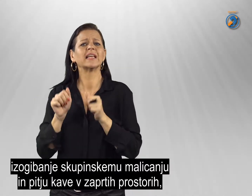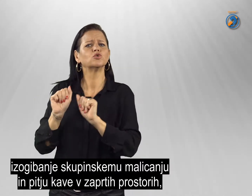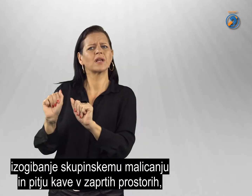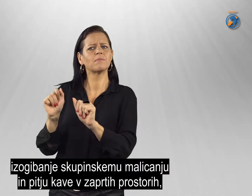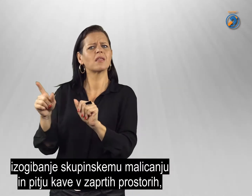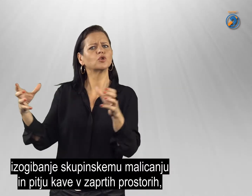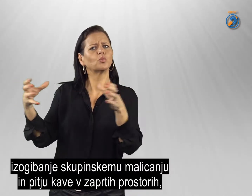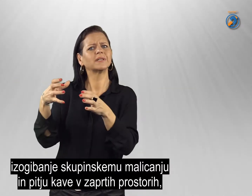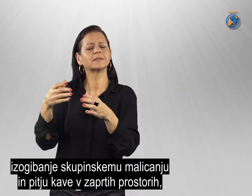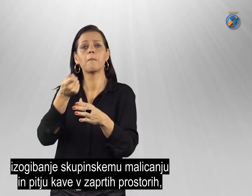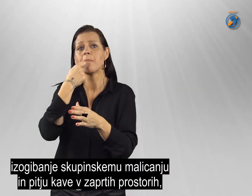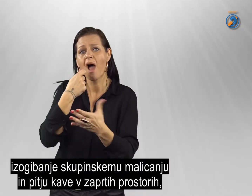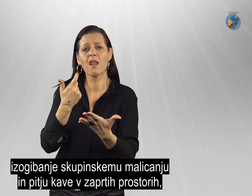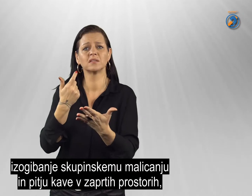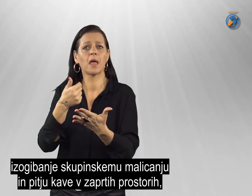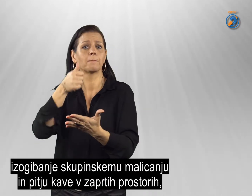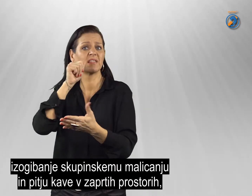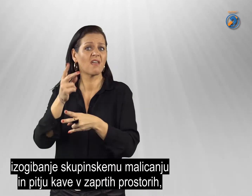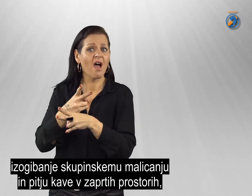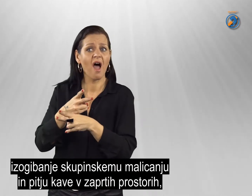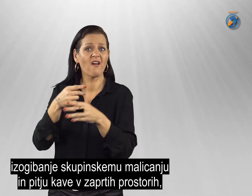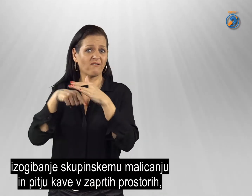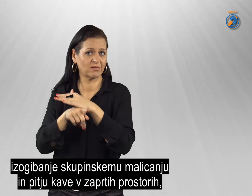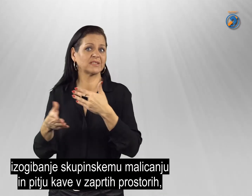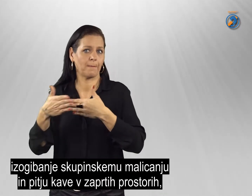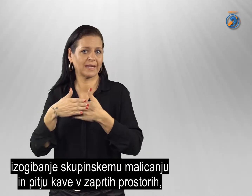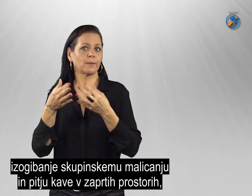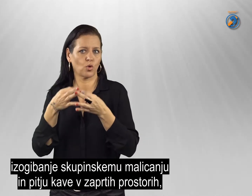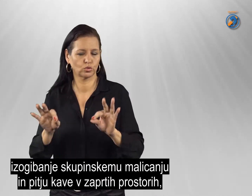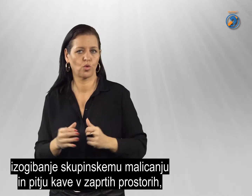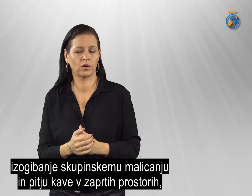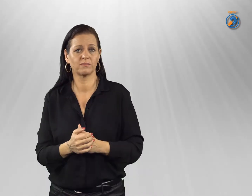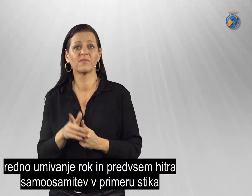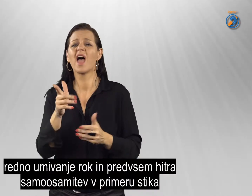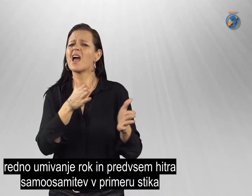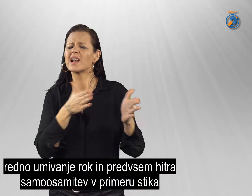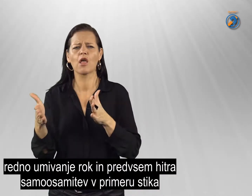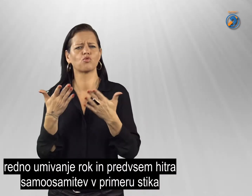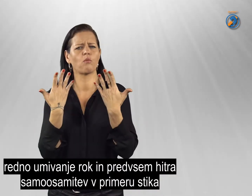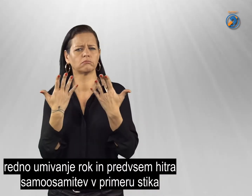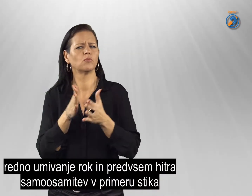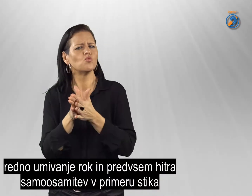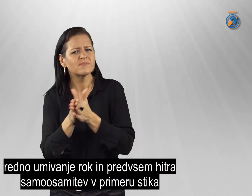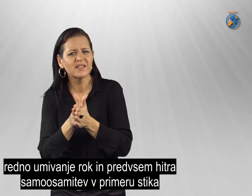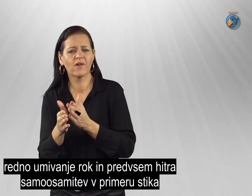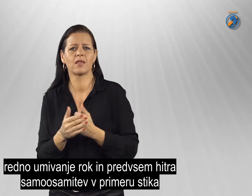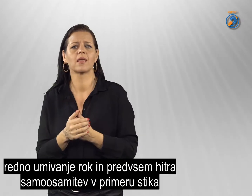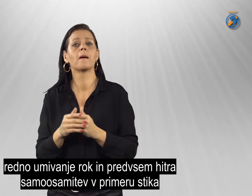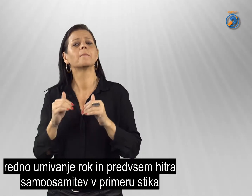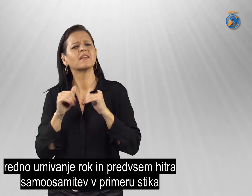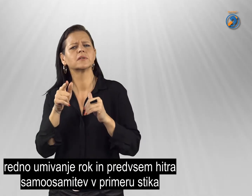skupinskemu malicanju in pitju kave v zaprtih prostorih, redno umivanje rok in predvsem